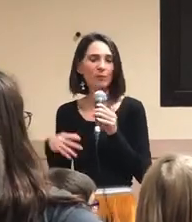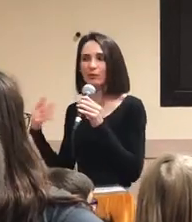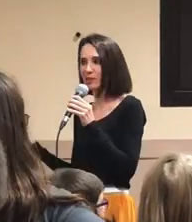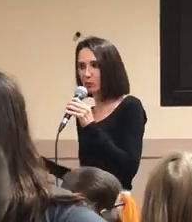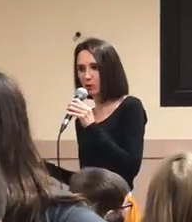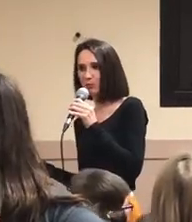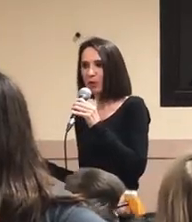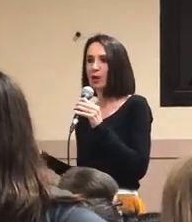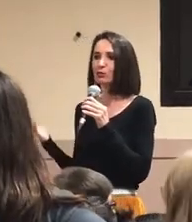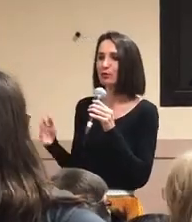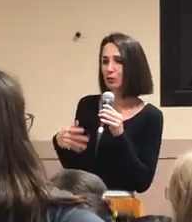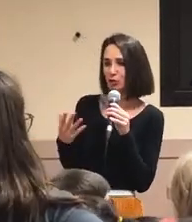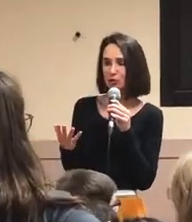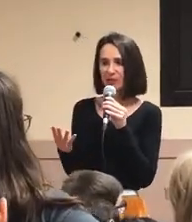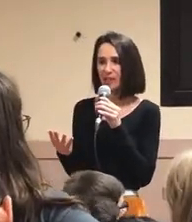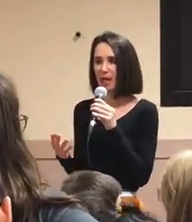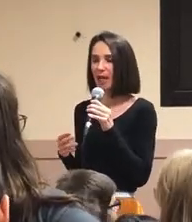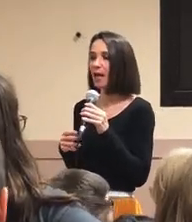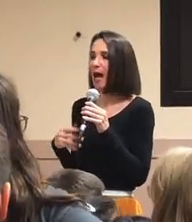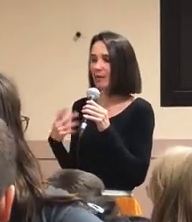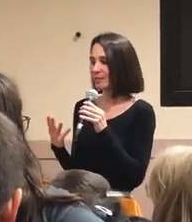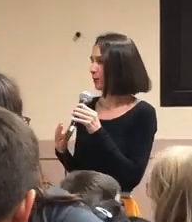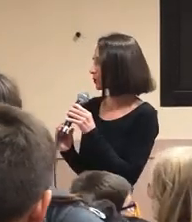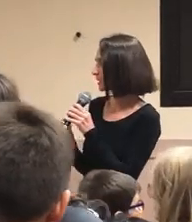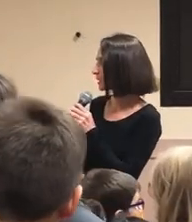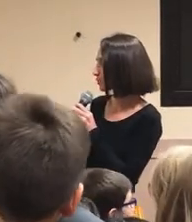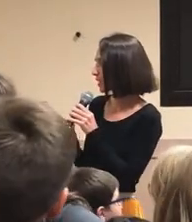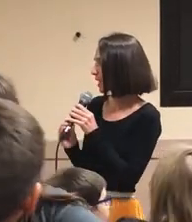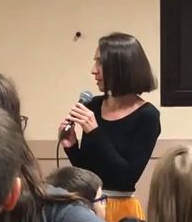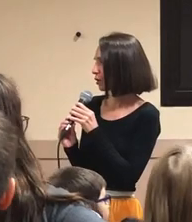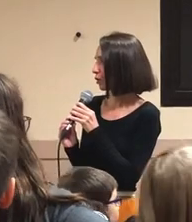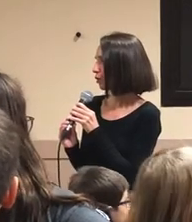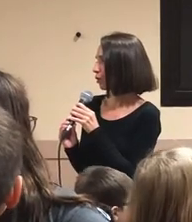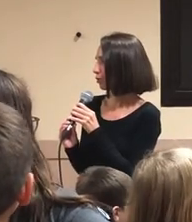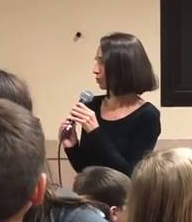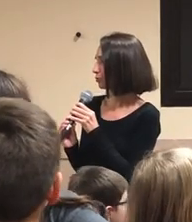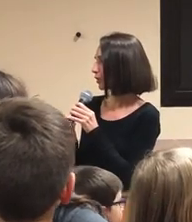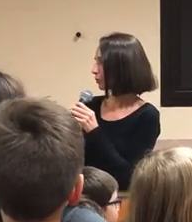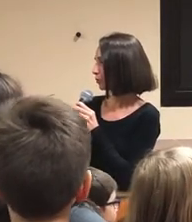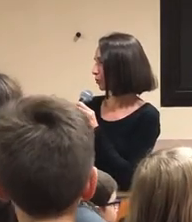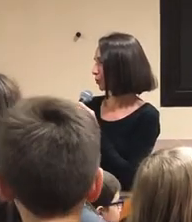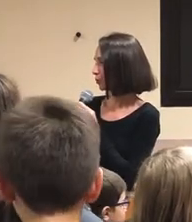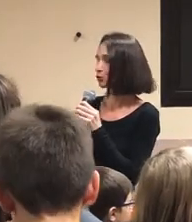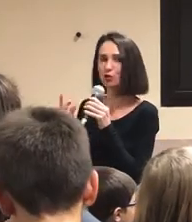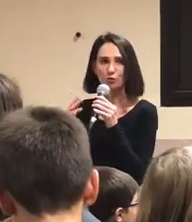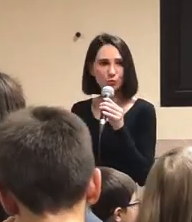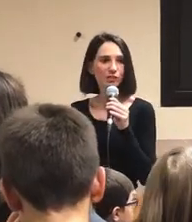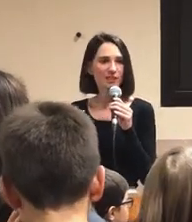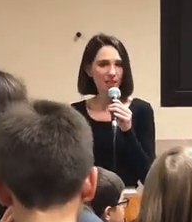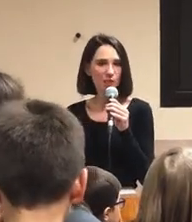loos accusant sous forme de jeux de société après ça baisse aussi des ateliers sous forme de chansons signées donc